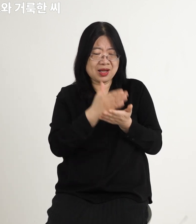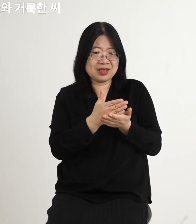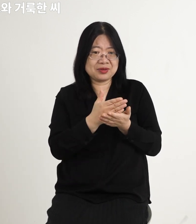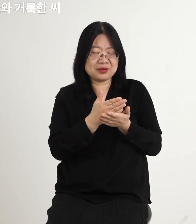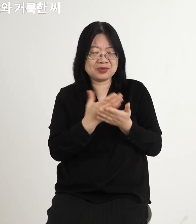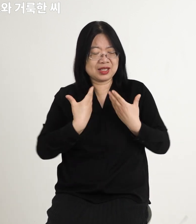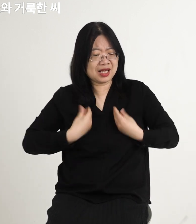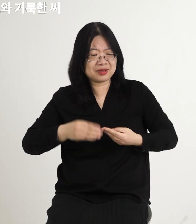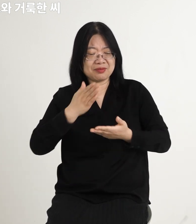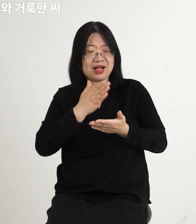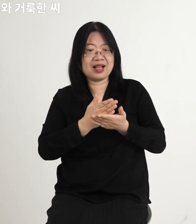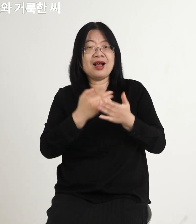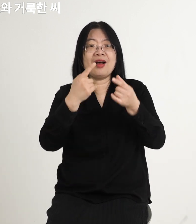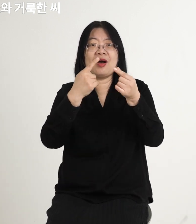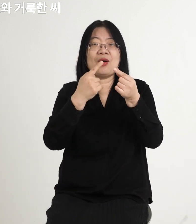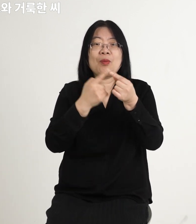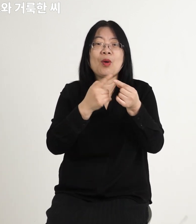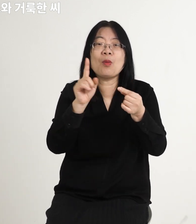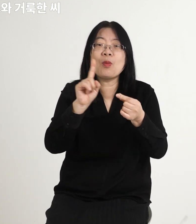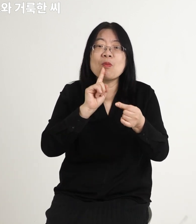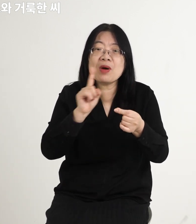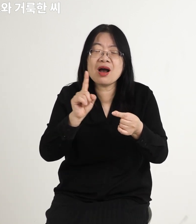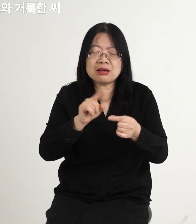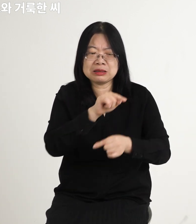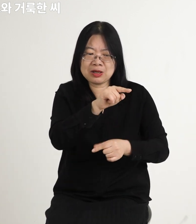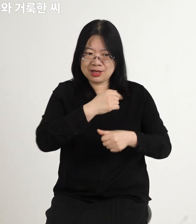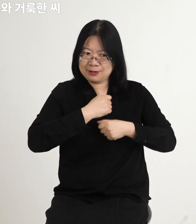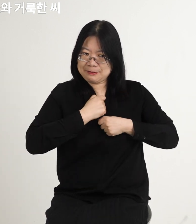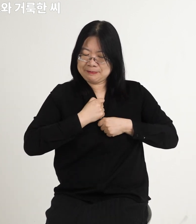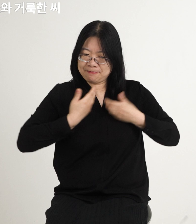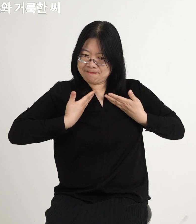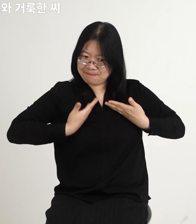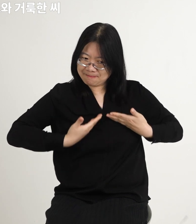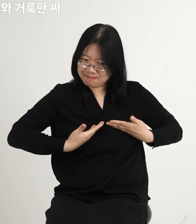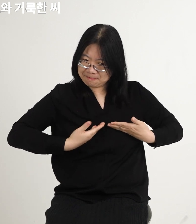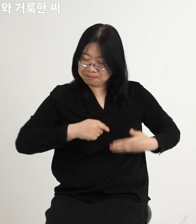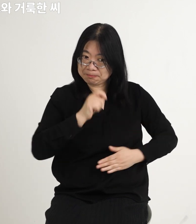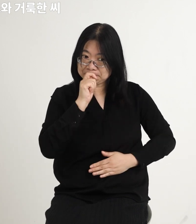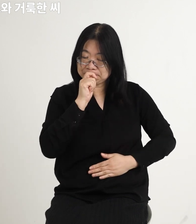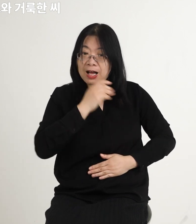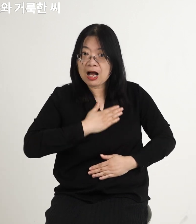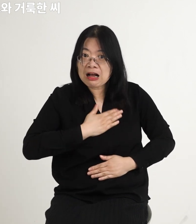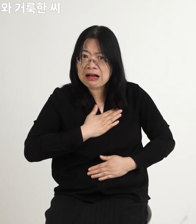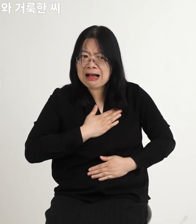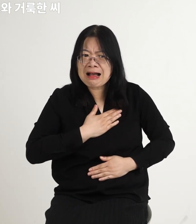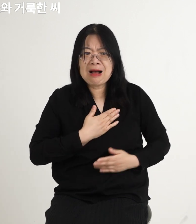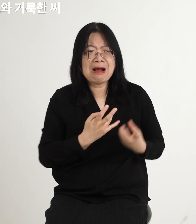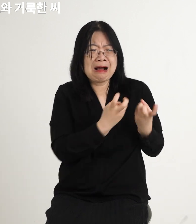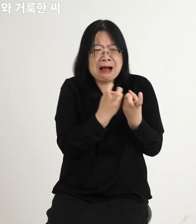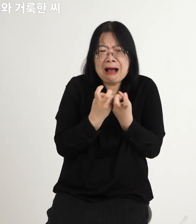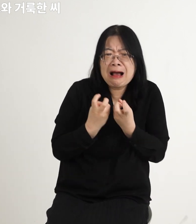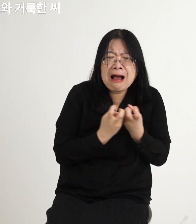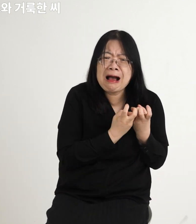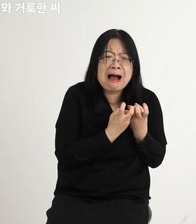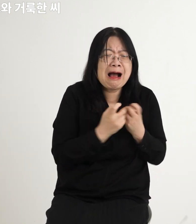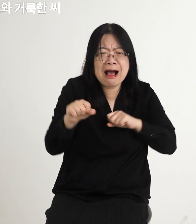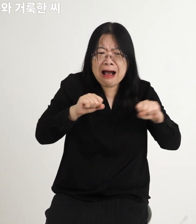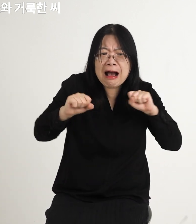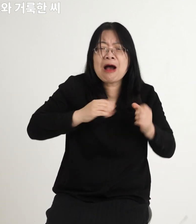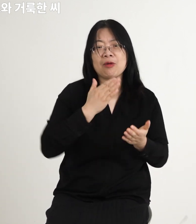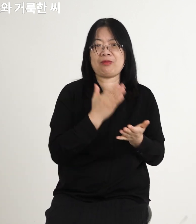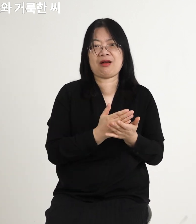첫 번째는 너는 삼가하며 조용히 해라. 들뜨지 마라. 호들갑 떨지